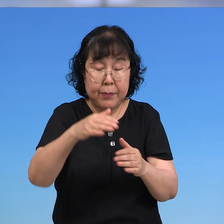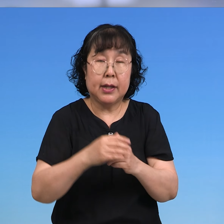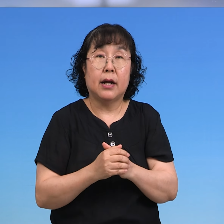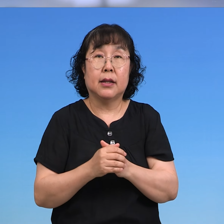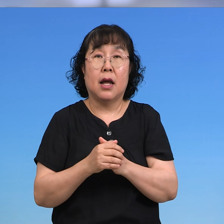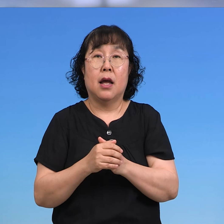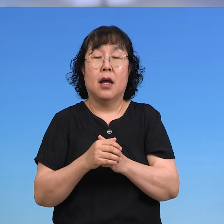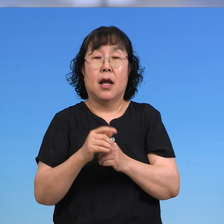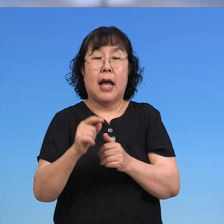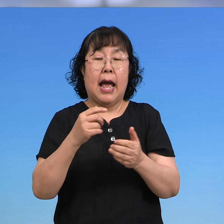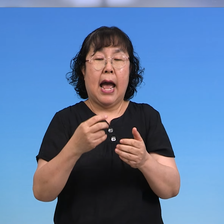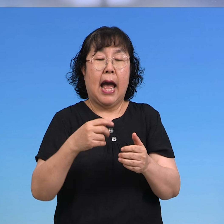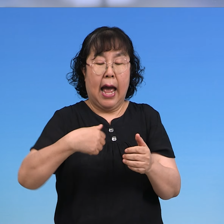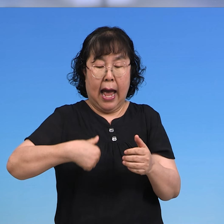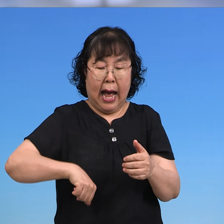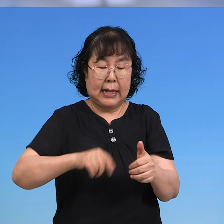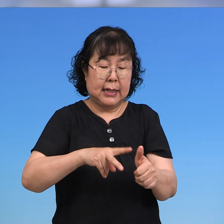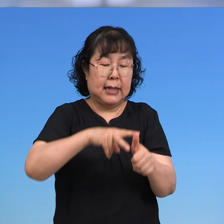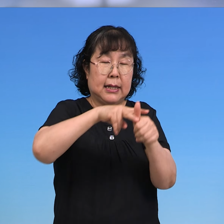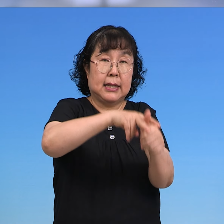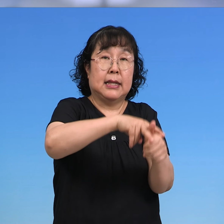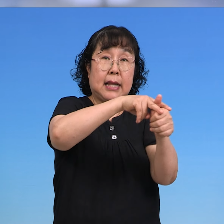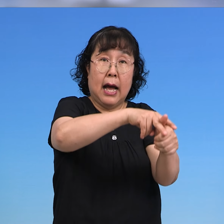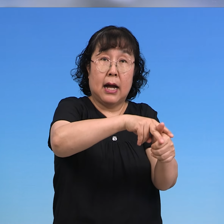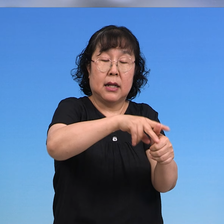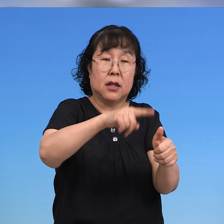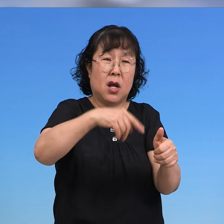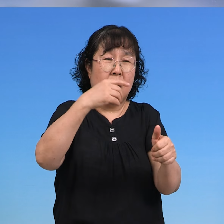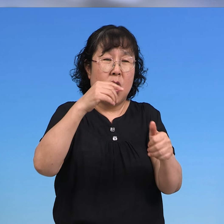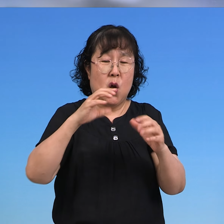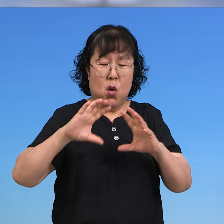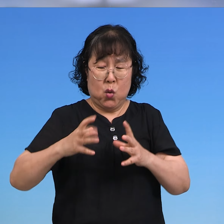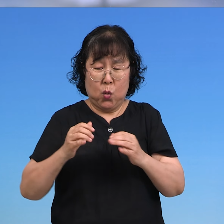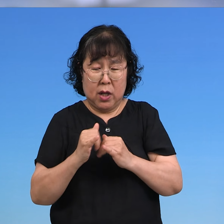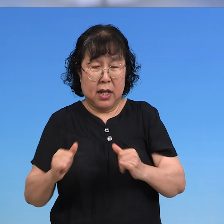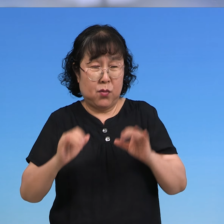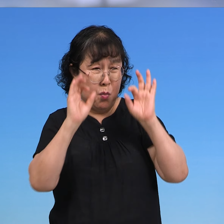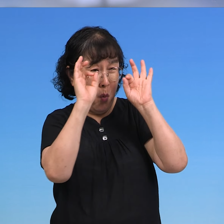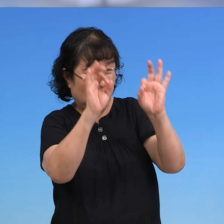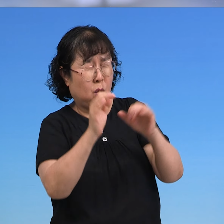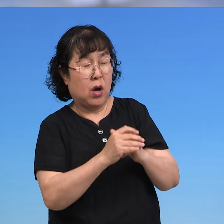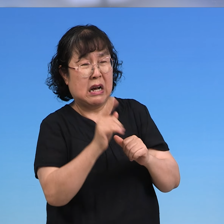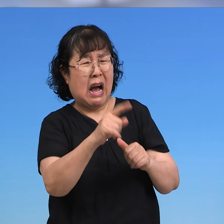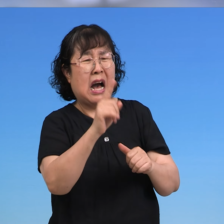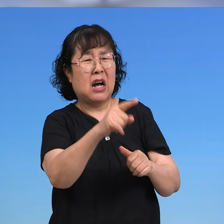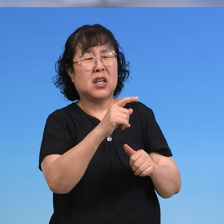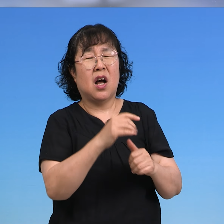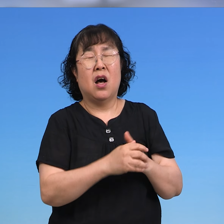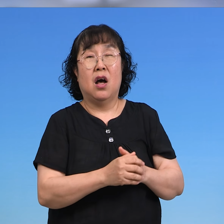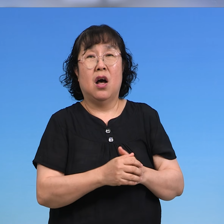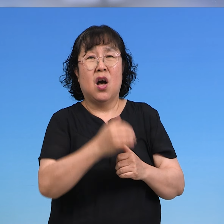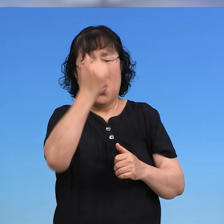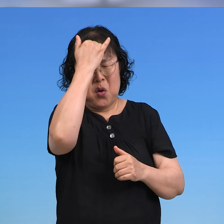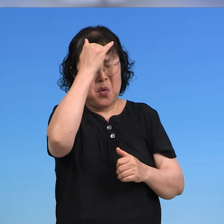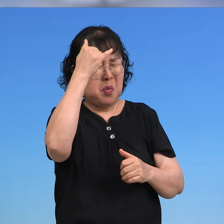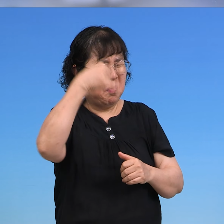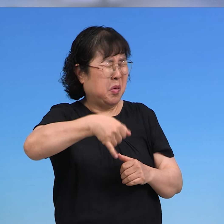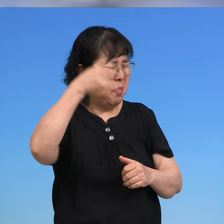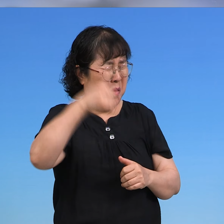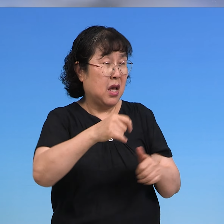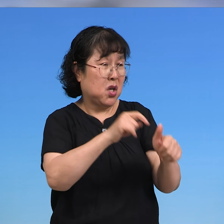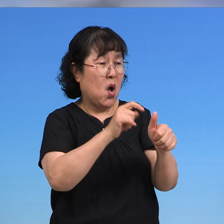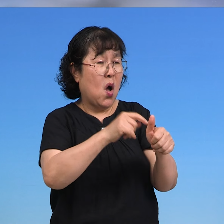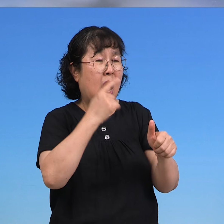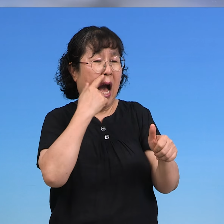합니다. 아들이 그 타고 간다고 이거 이 불효 막심한 놈 어찌 저런 불효 막심한 놈 어딨냐고